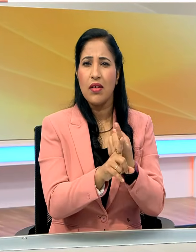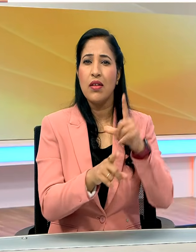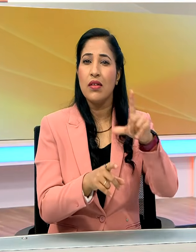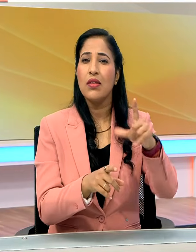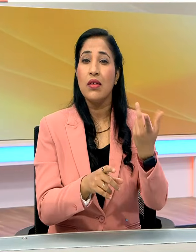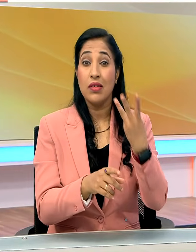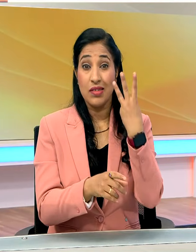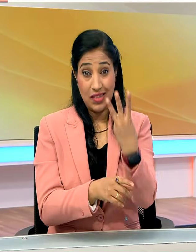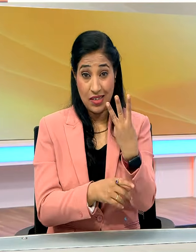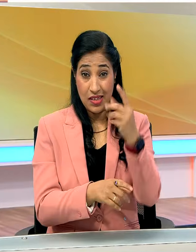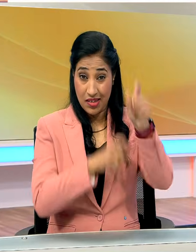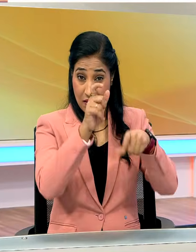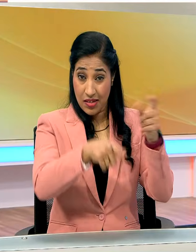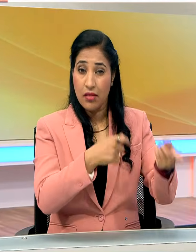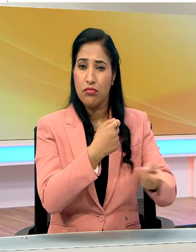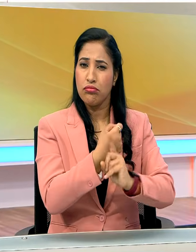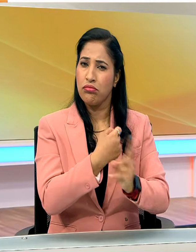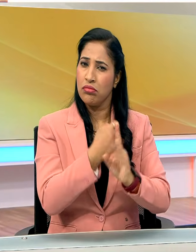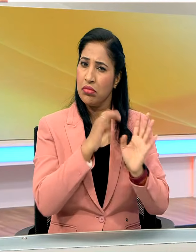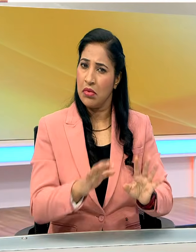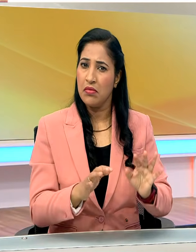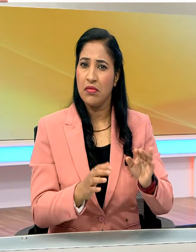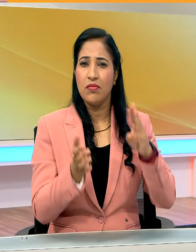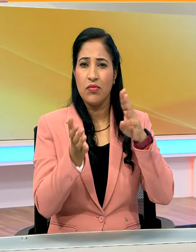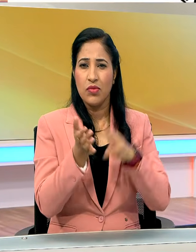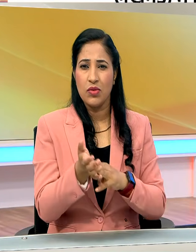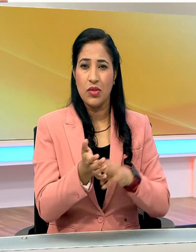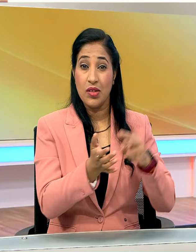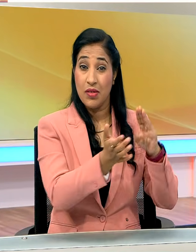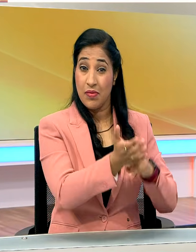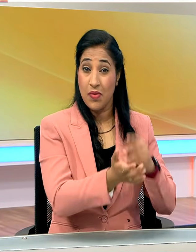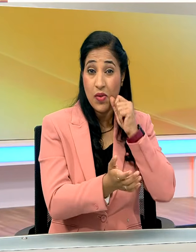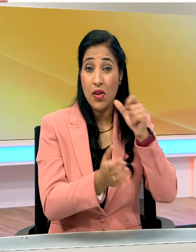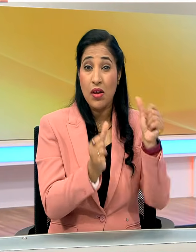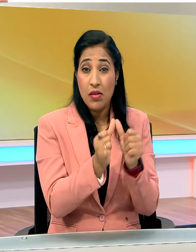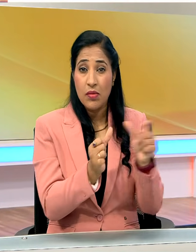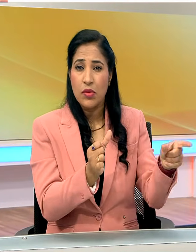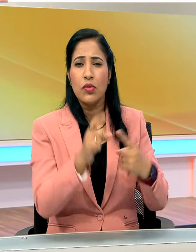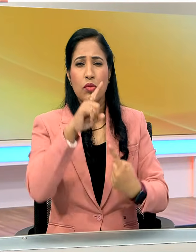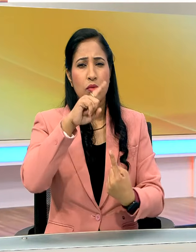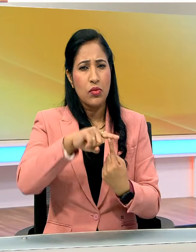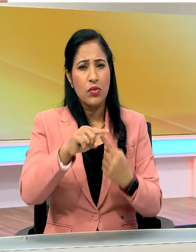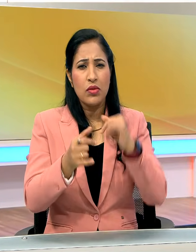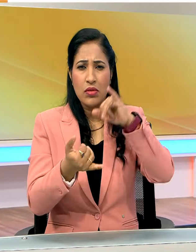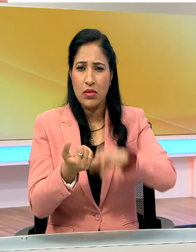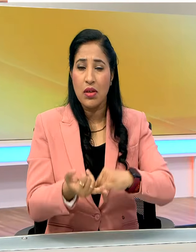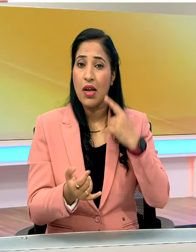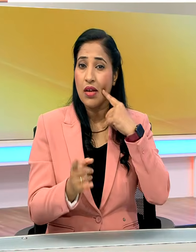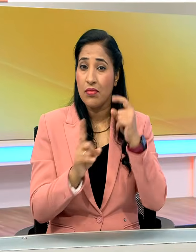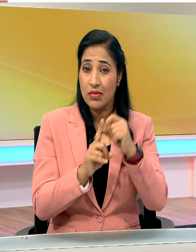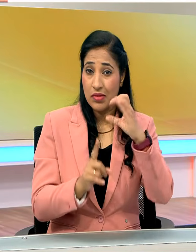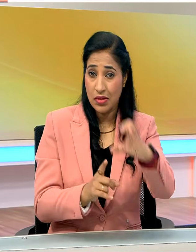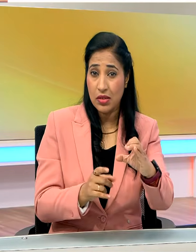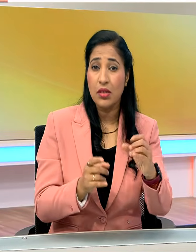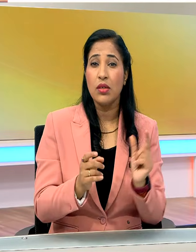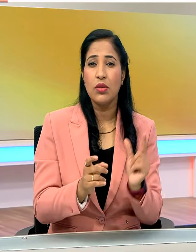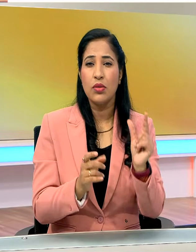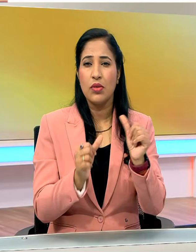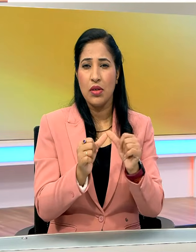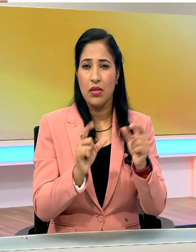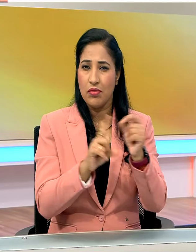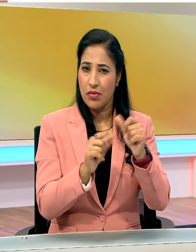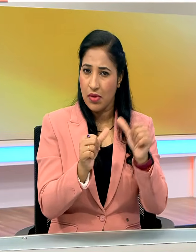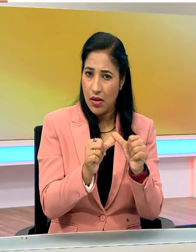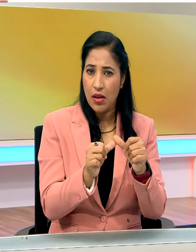और दोषियों को सजा सुनाई है। मुसरुद्दीन मिनहाज अहमद और तौहीद शाह को आईपीसी और यूएपी के साथ